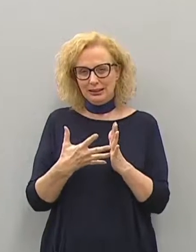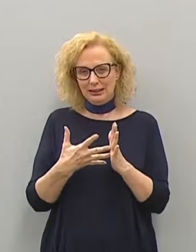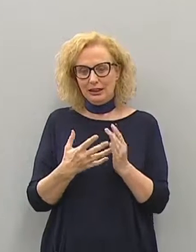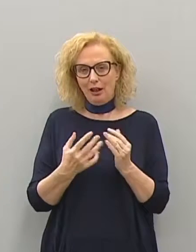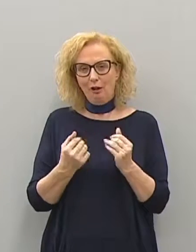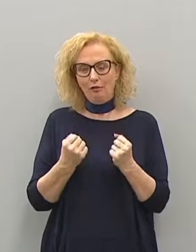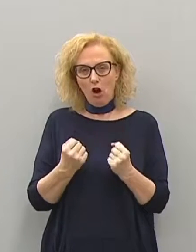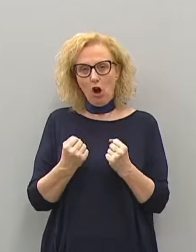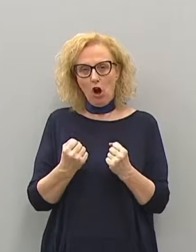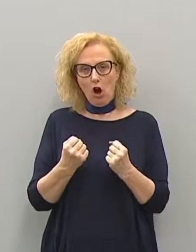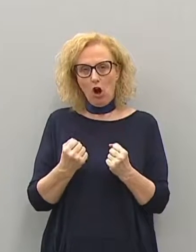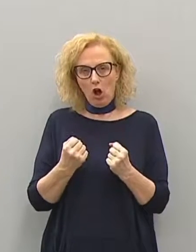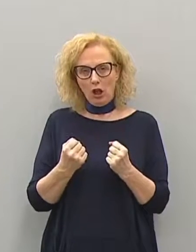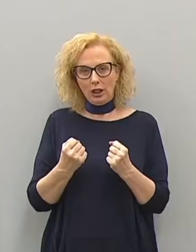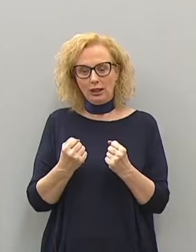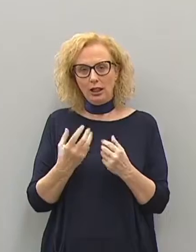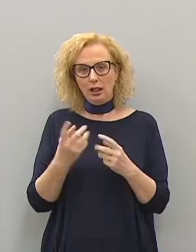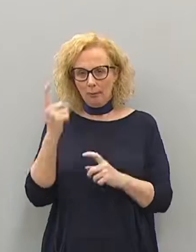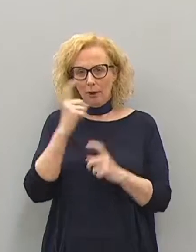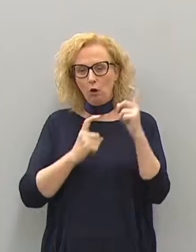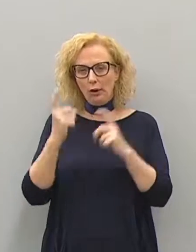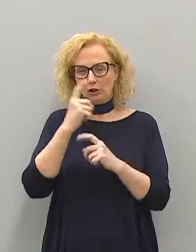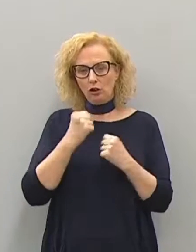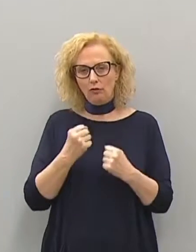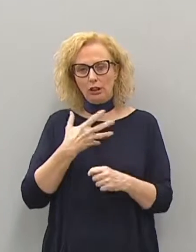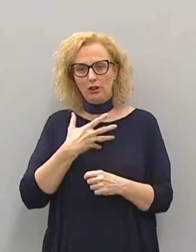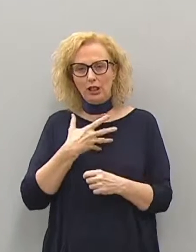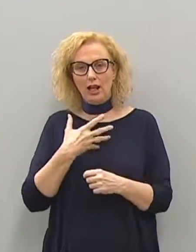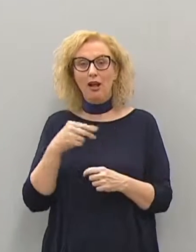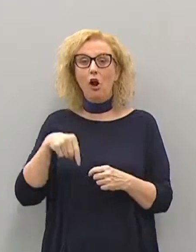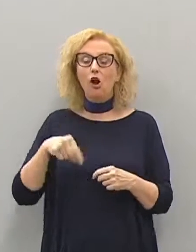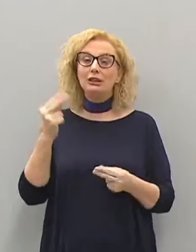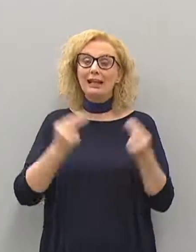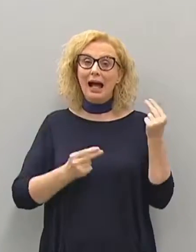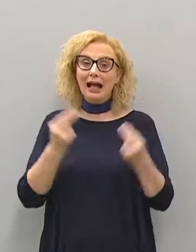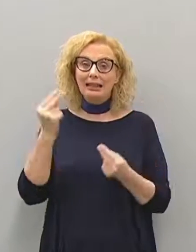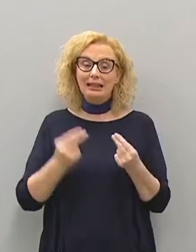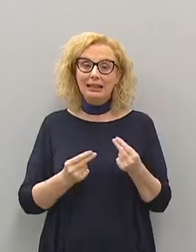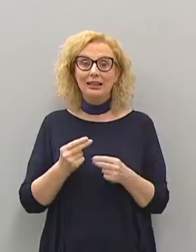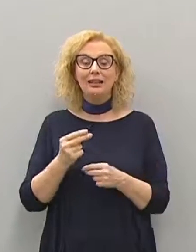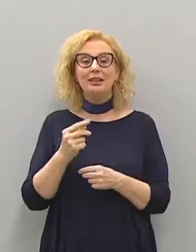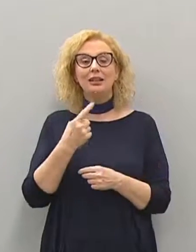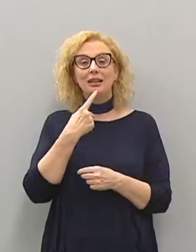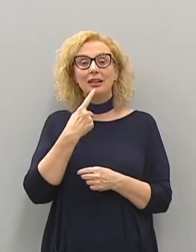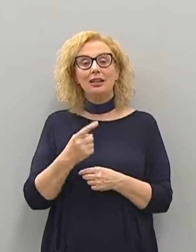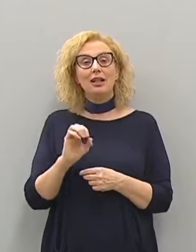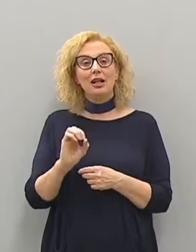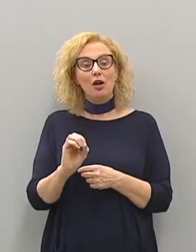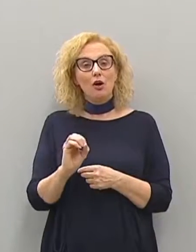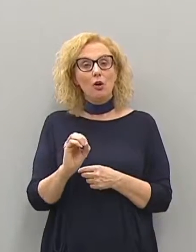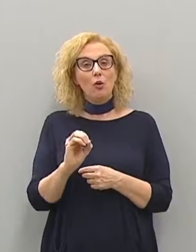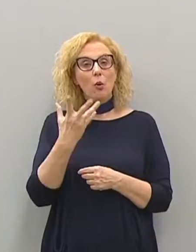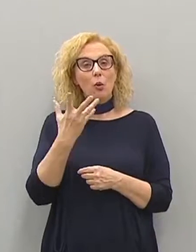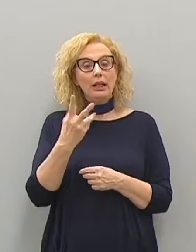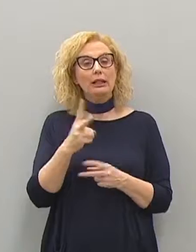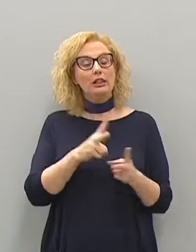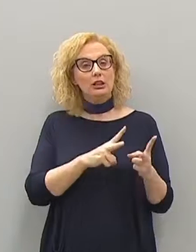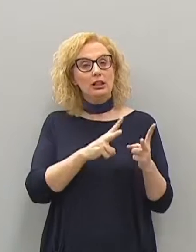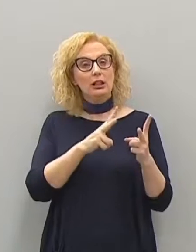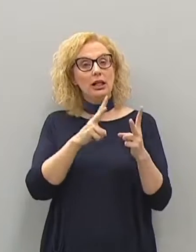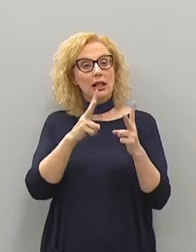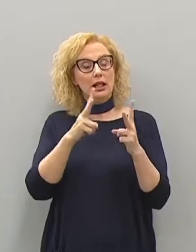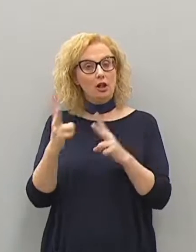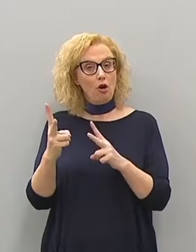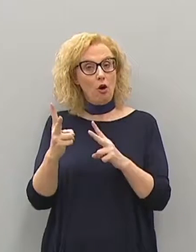e molto preoccupante i dati di oggi ci segnalano 15 ricoveri in